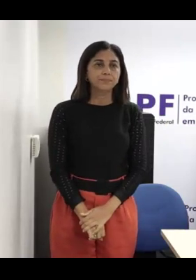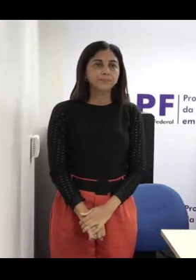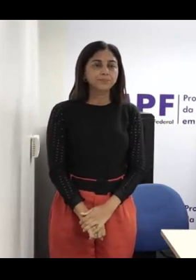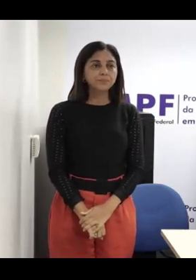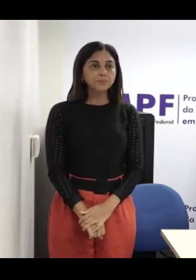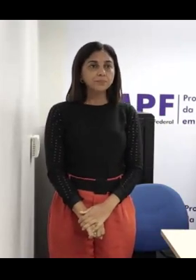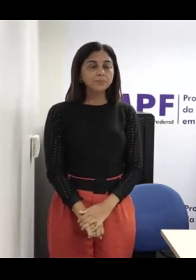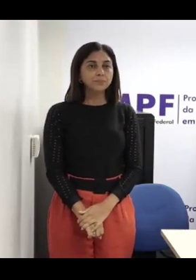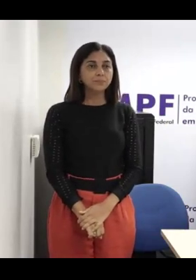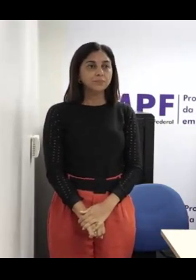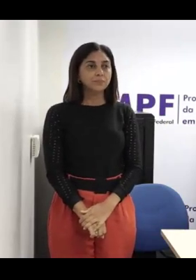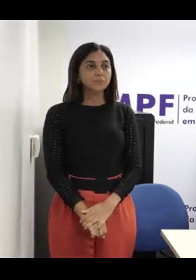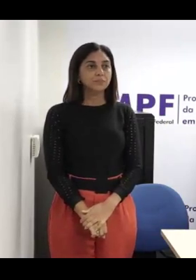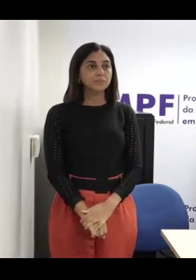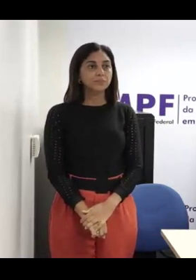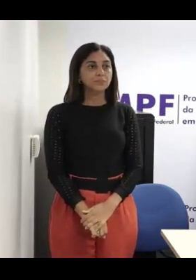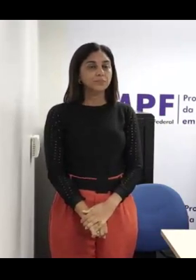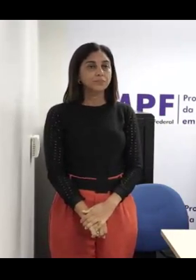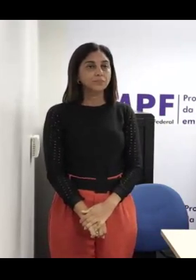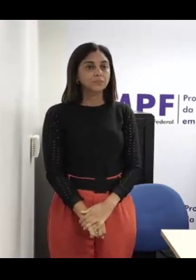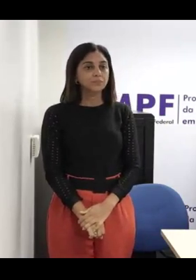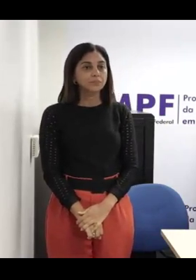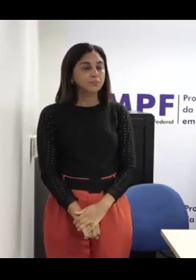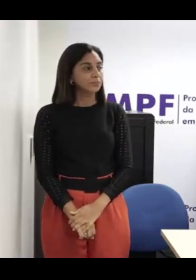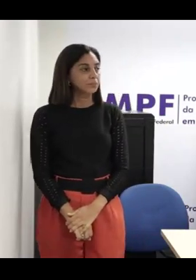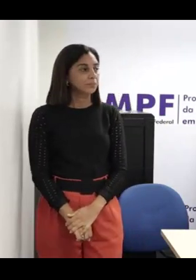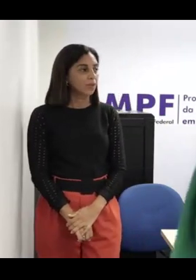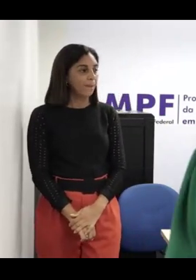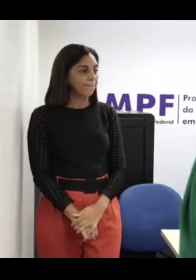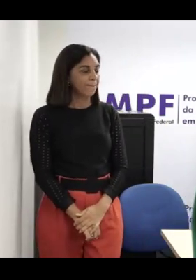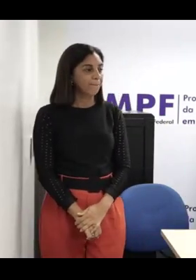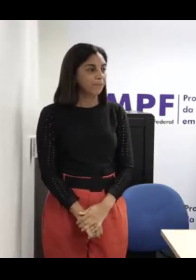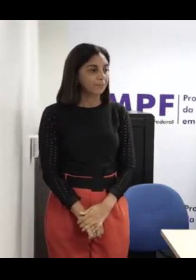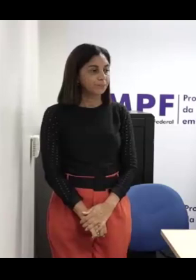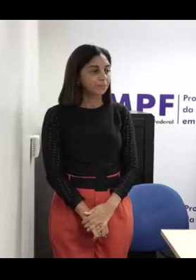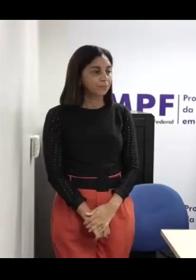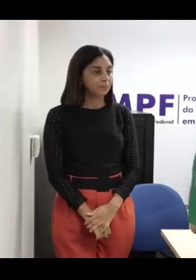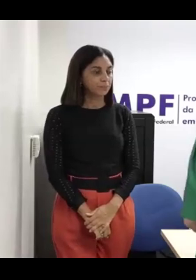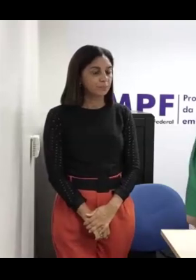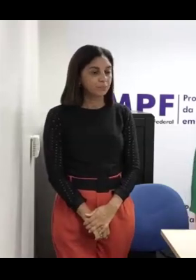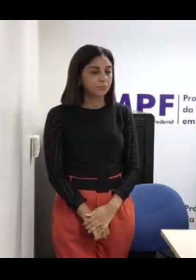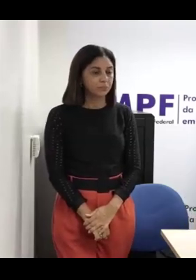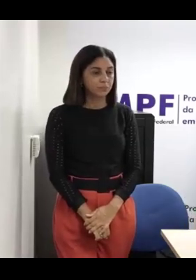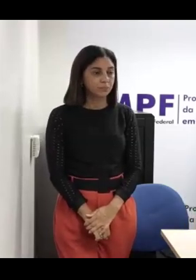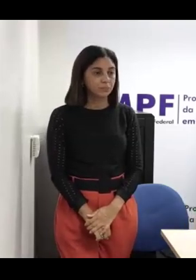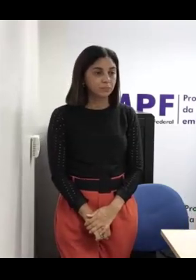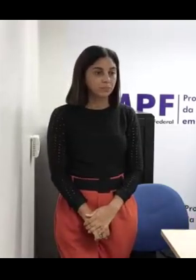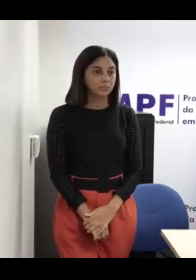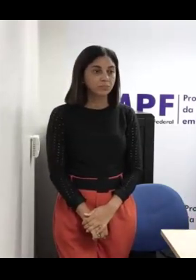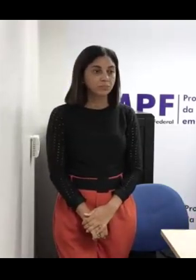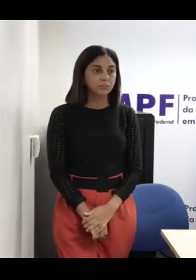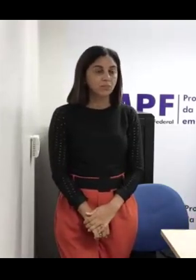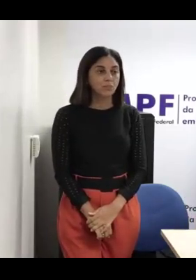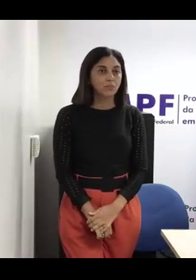mais mais uma Claro obrigado por ter vindo Bom dia eu sou a Albani